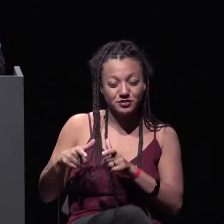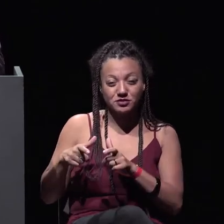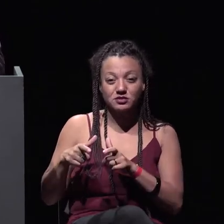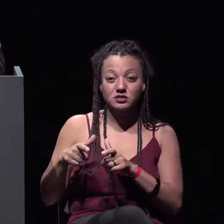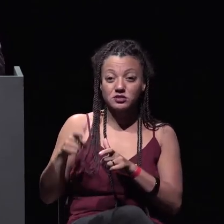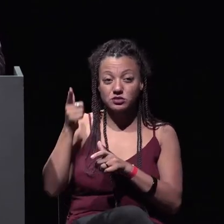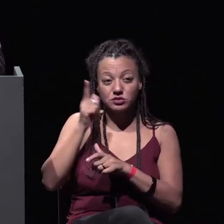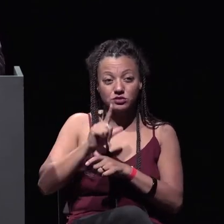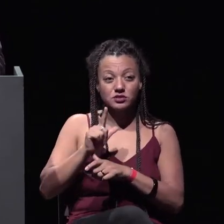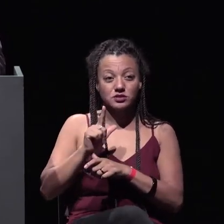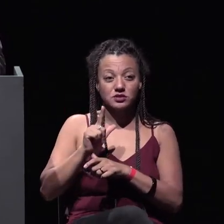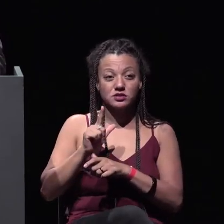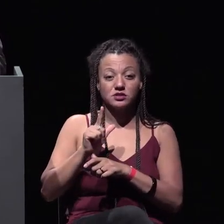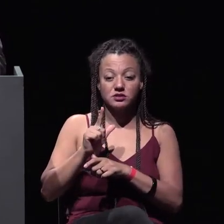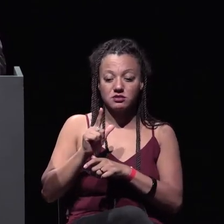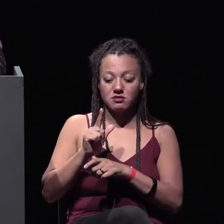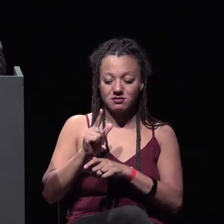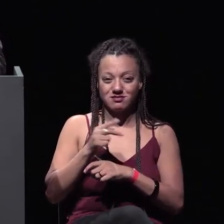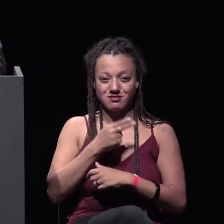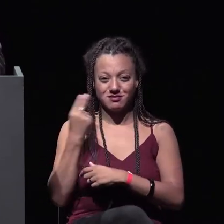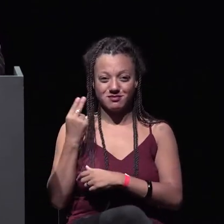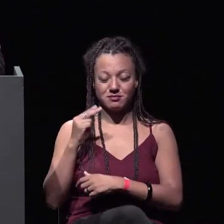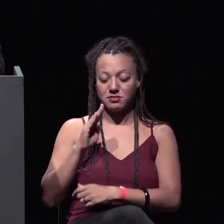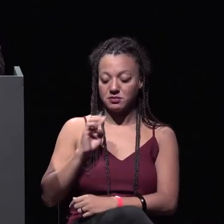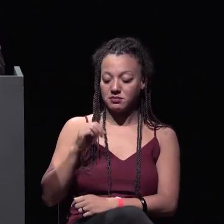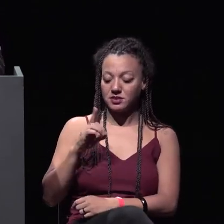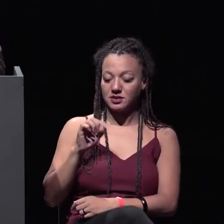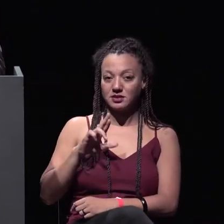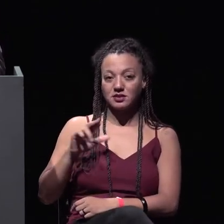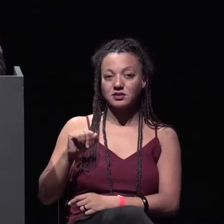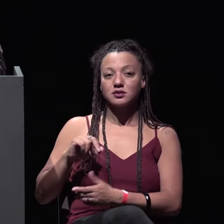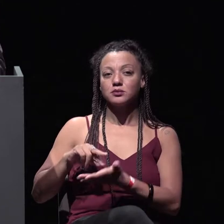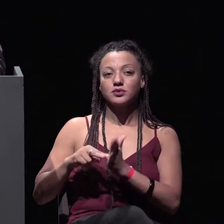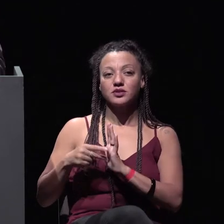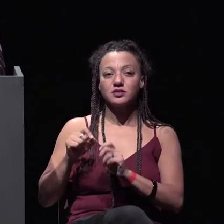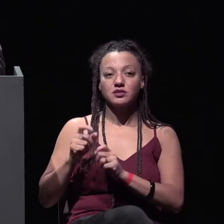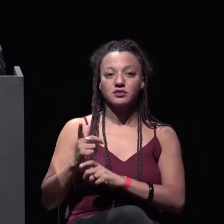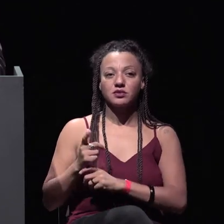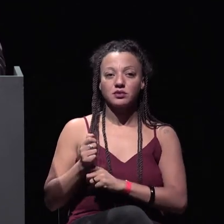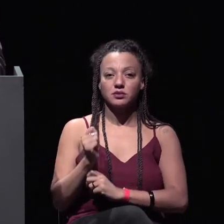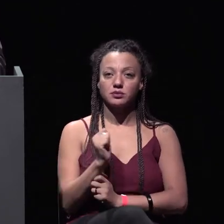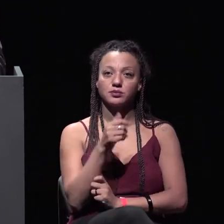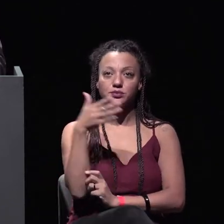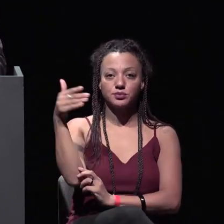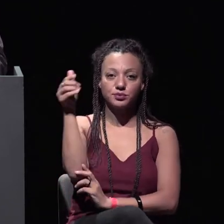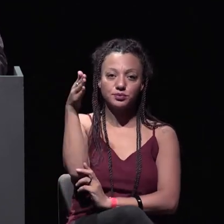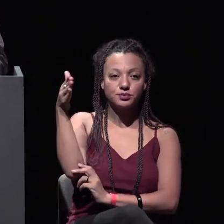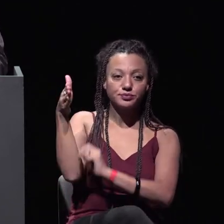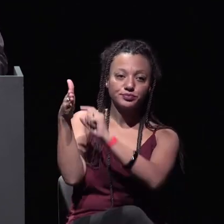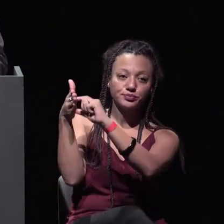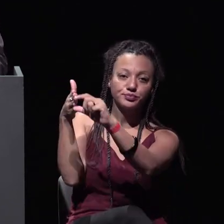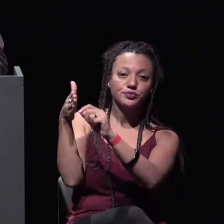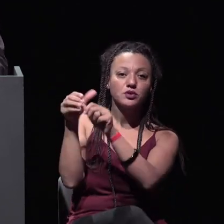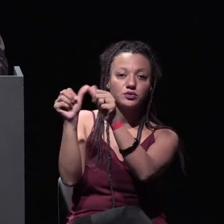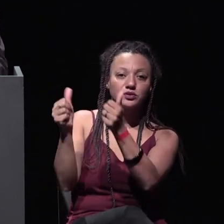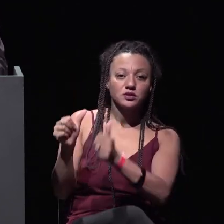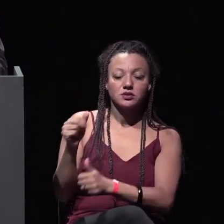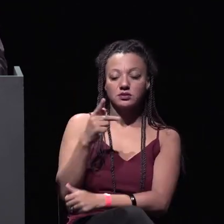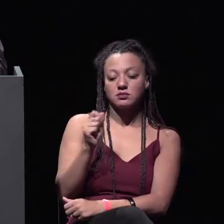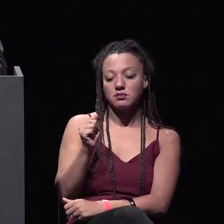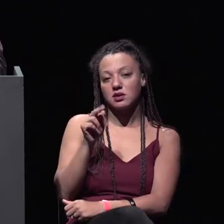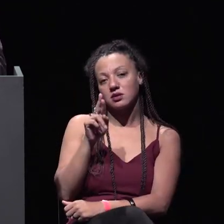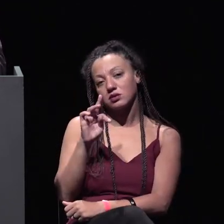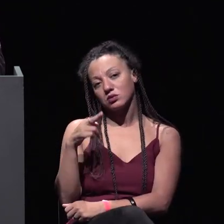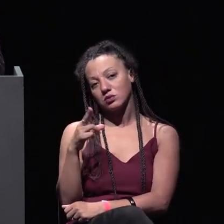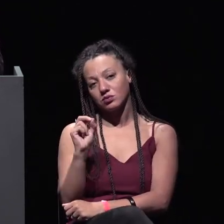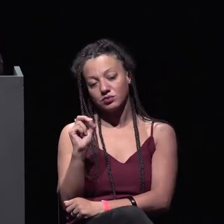ganhavam e recebeu esse nome de bandeira porque apresentava em geral um estandarte com a bandeira do santo patrono eles poderiam por exemplo tomar